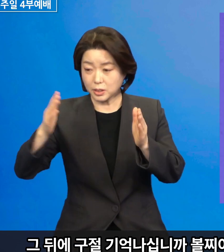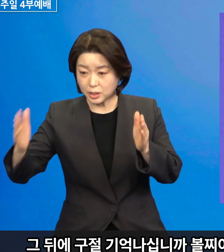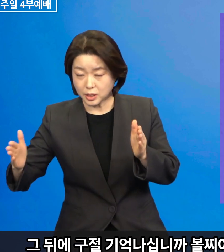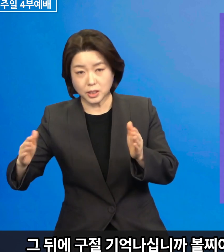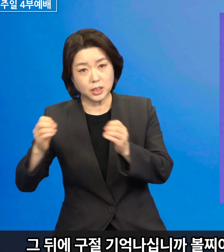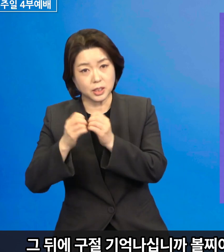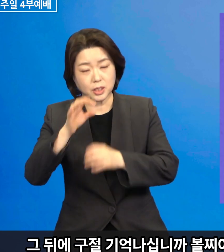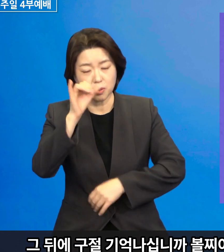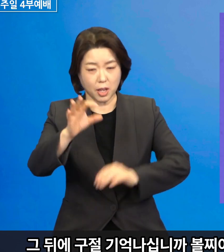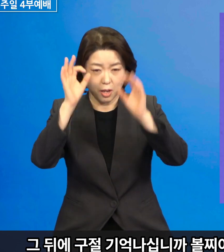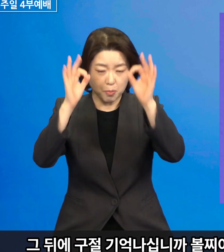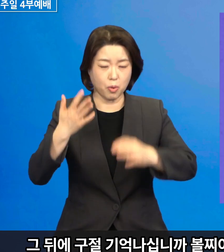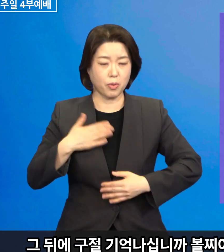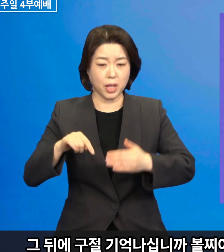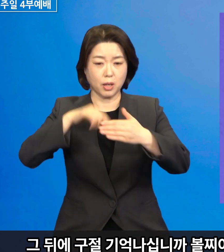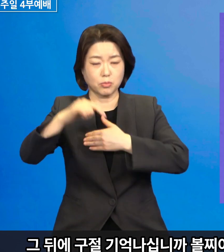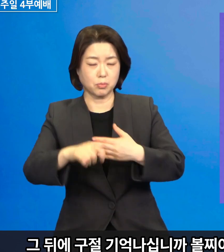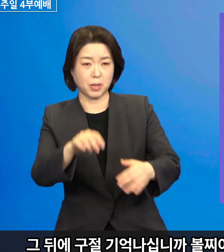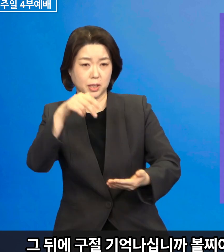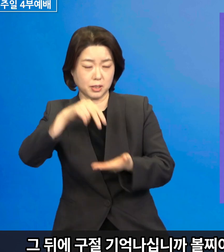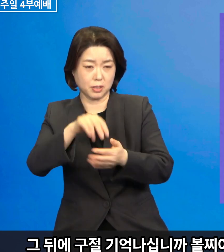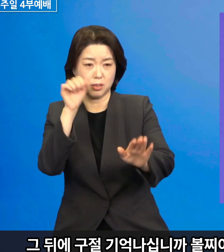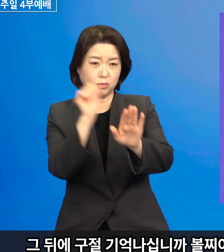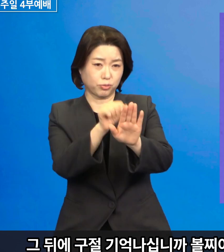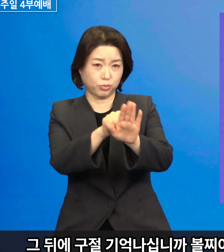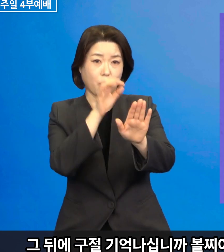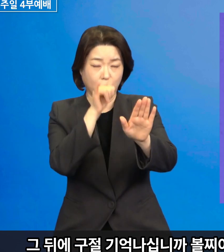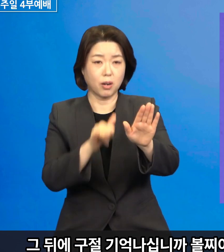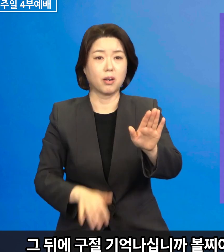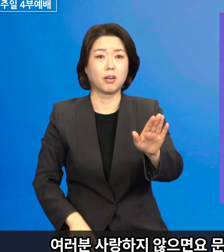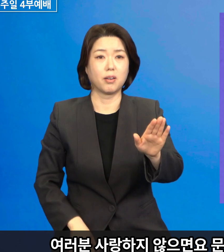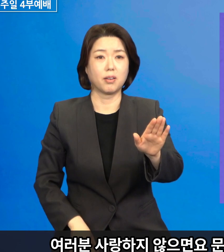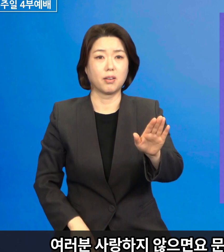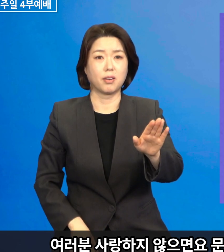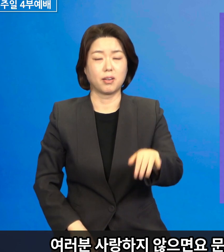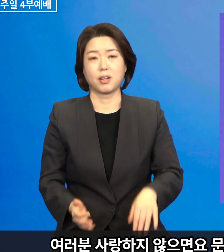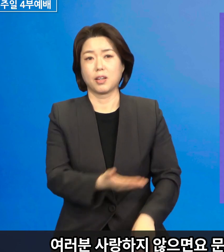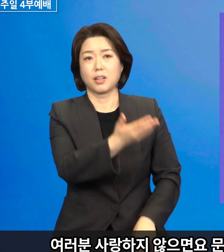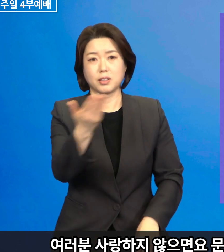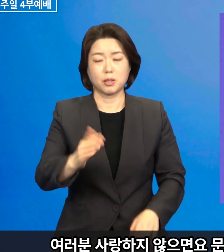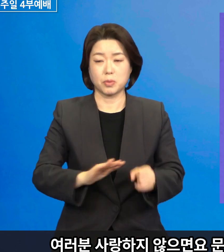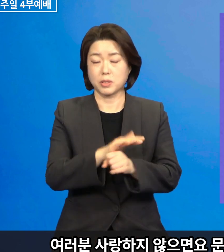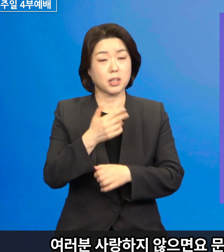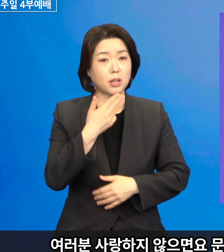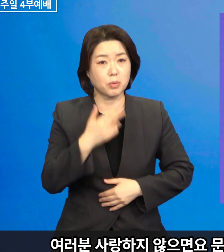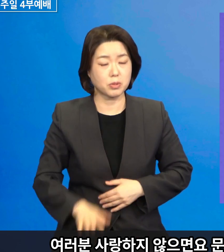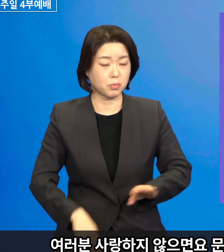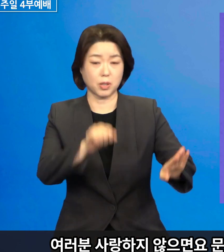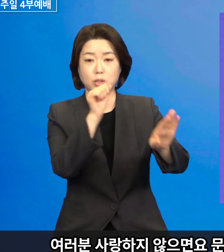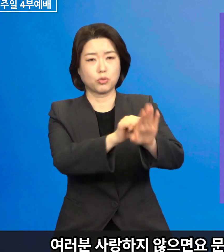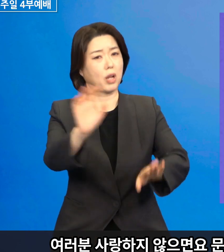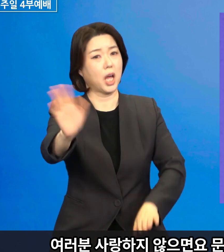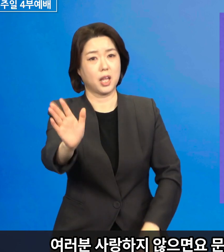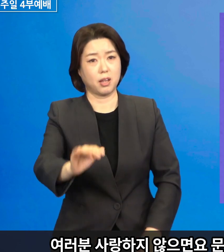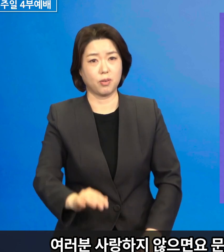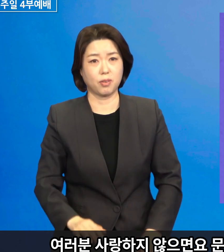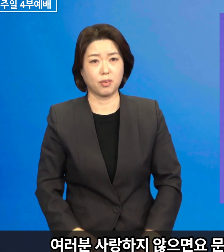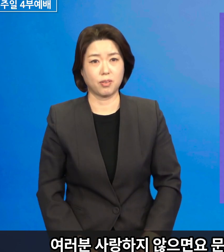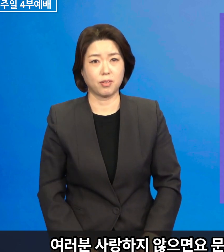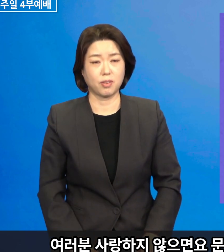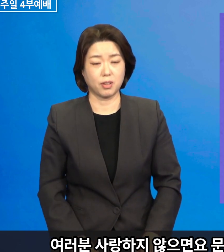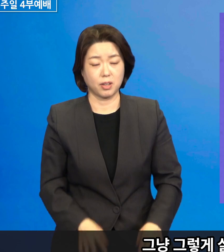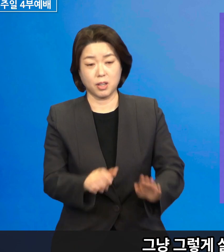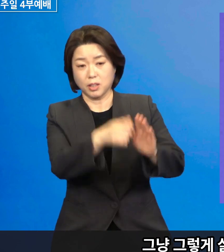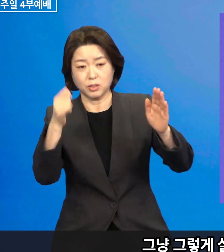기억나십니까? 볼지어다 내가 문 밖에 서서 문을 두드린다. 여러분, 사랑하지 않으면요 문 안 두드립니다.